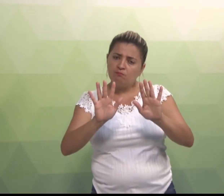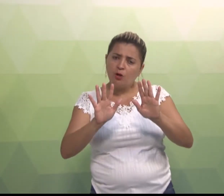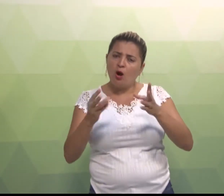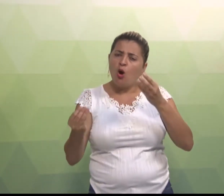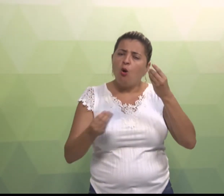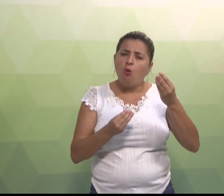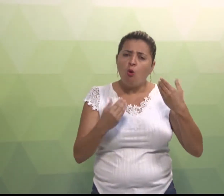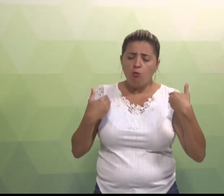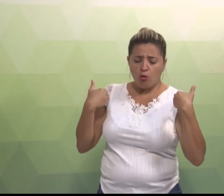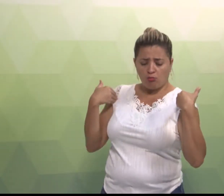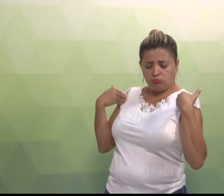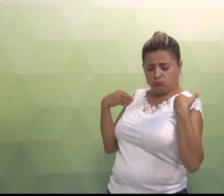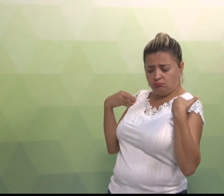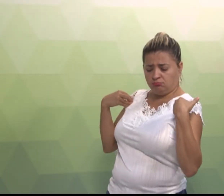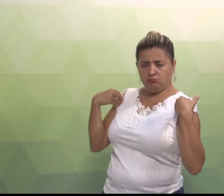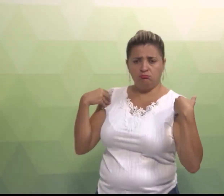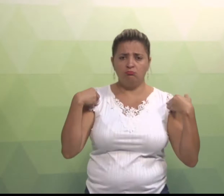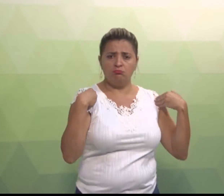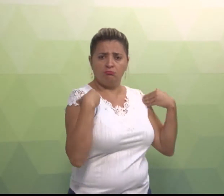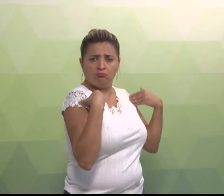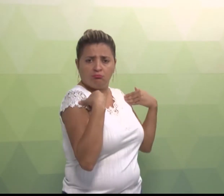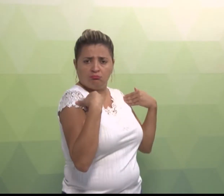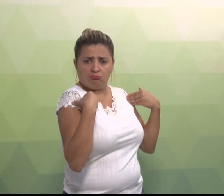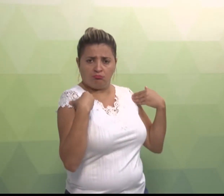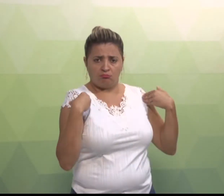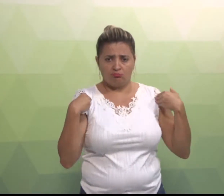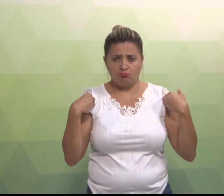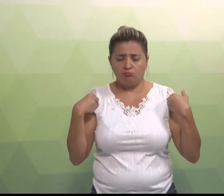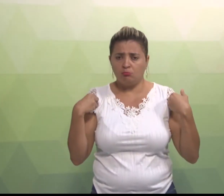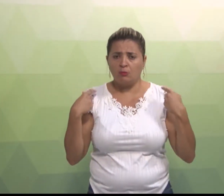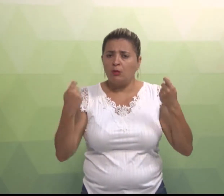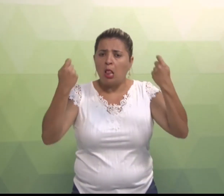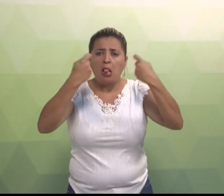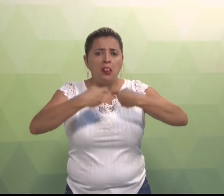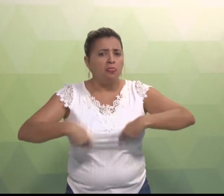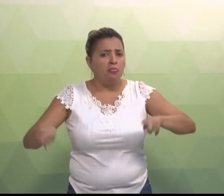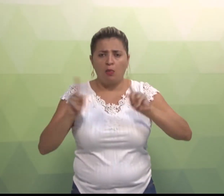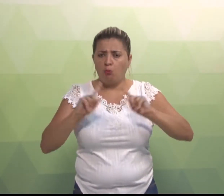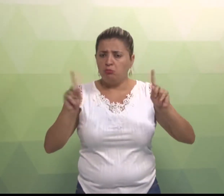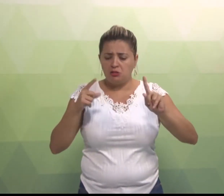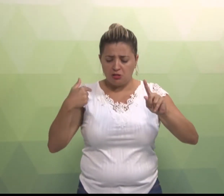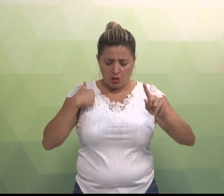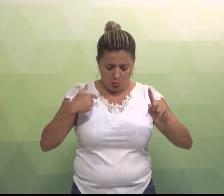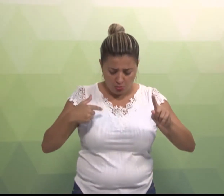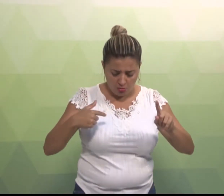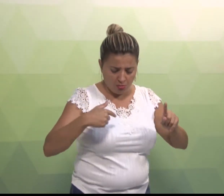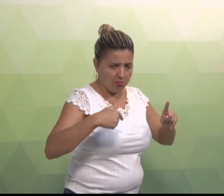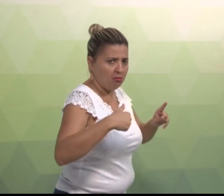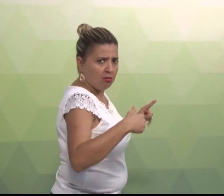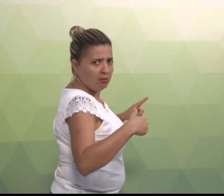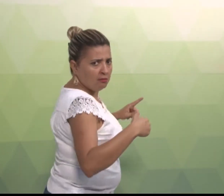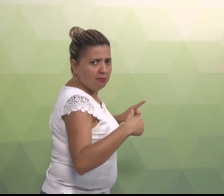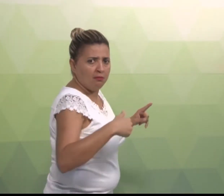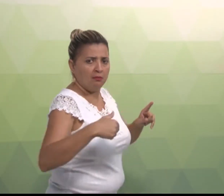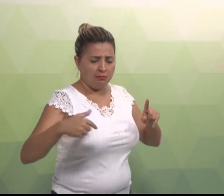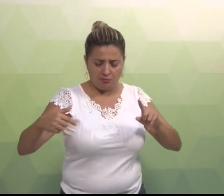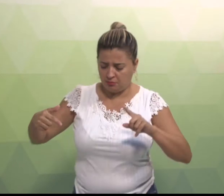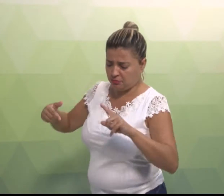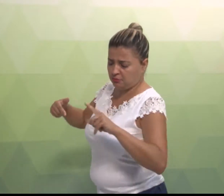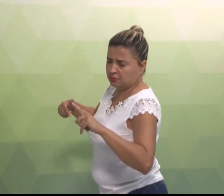Então, vocês perceberam a forma da minha posição, dos meus ombros nesse diálogo? Eu não precisei movimentar, fazer